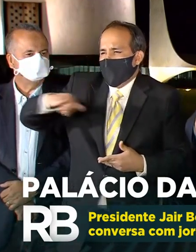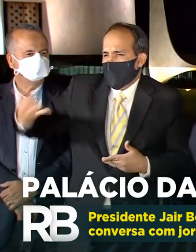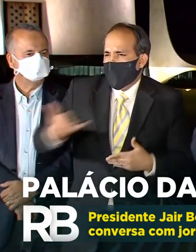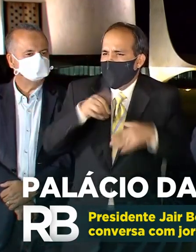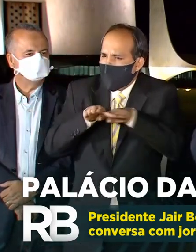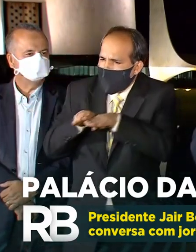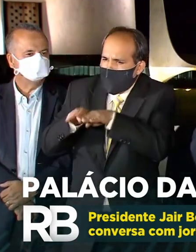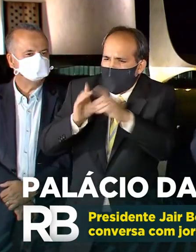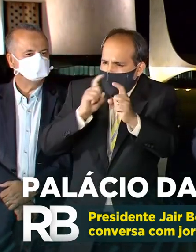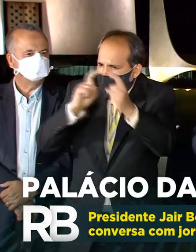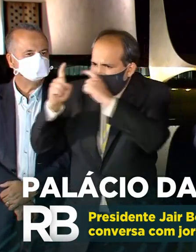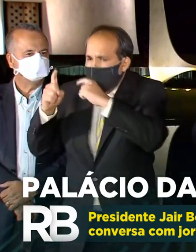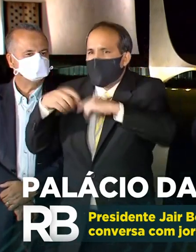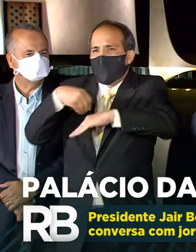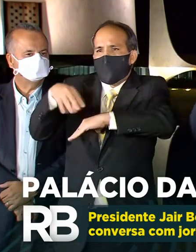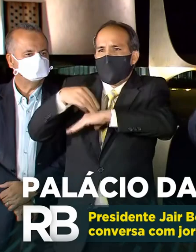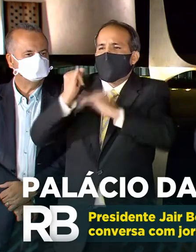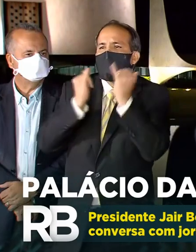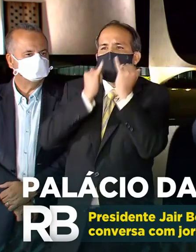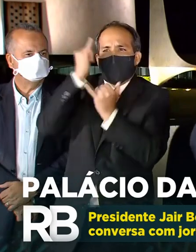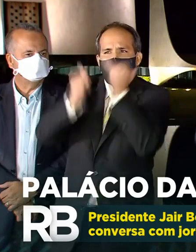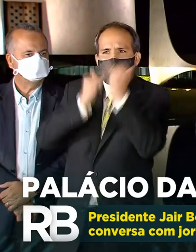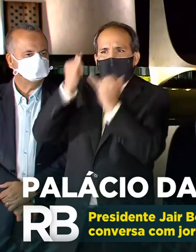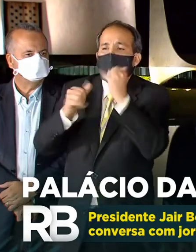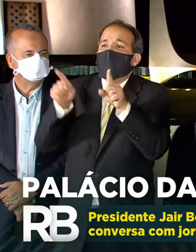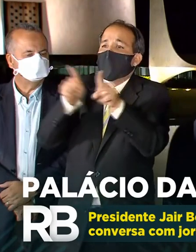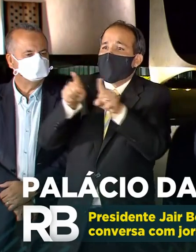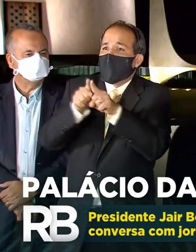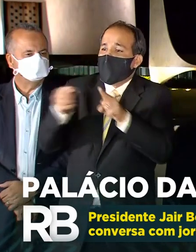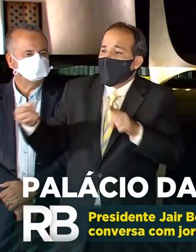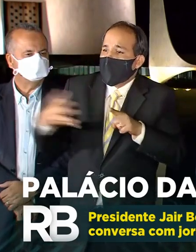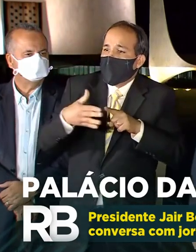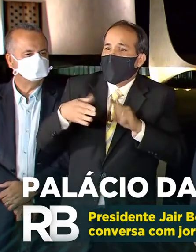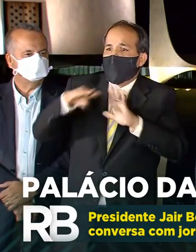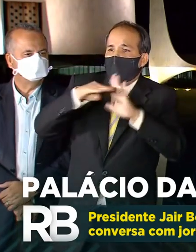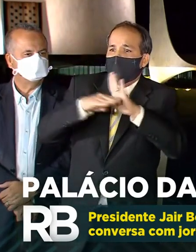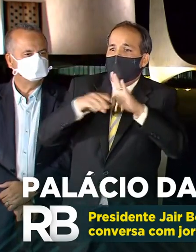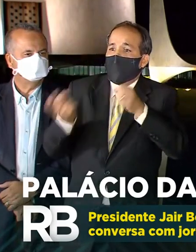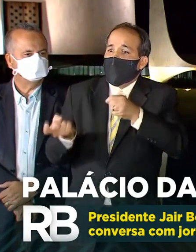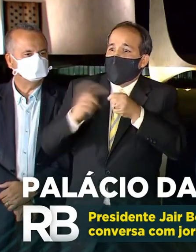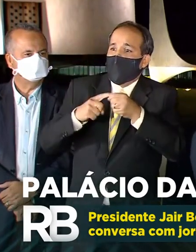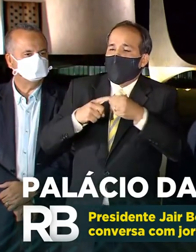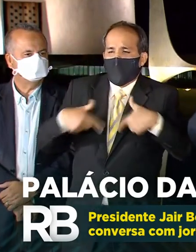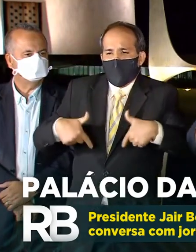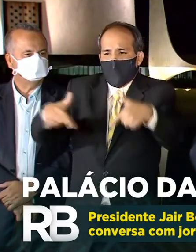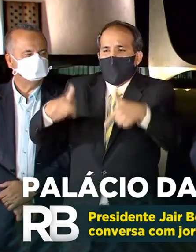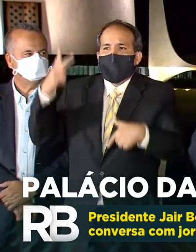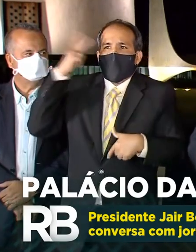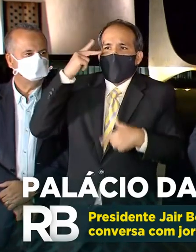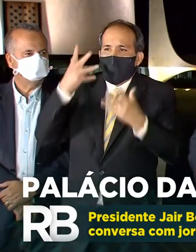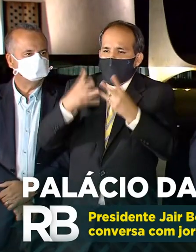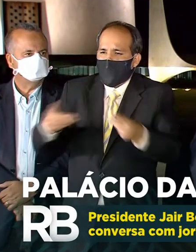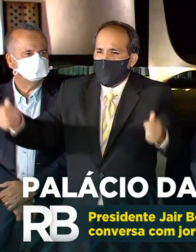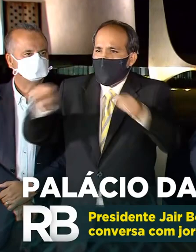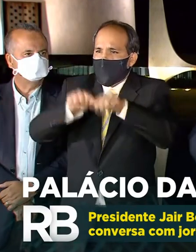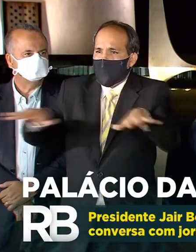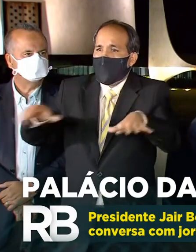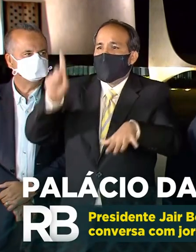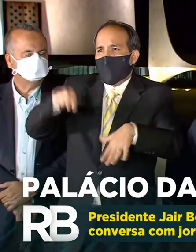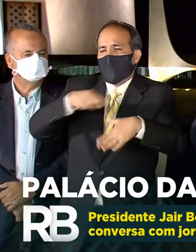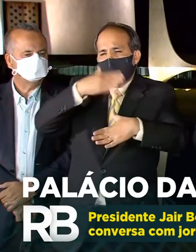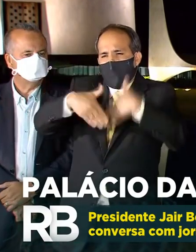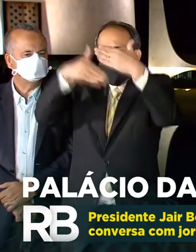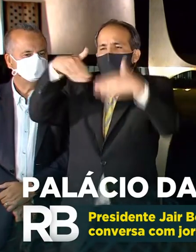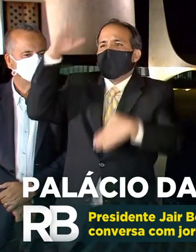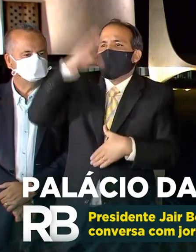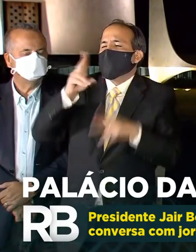nivelar as informações e de construirmos uma nova agenda na retomada da pandemia para o desenvolvimento do Brasil,